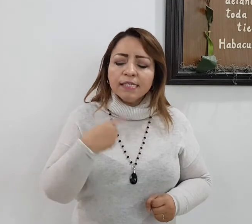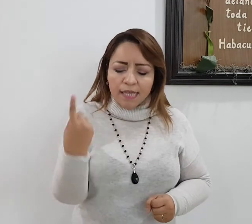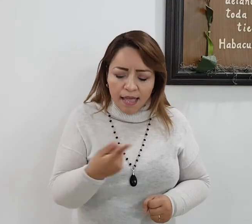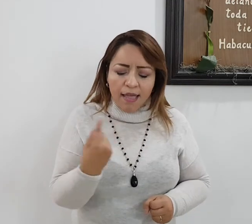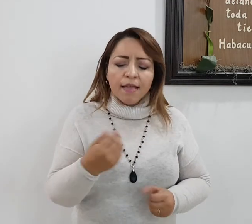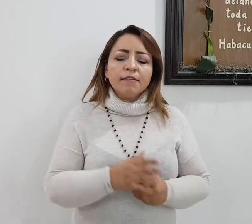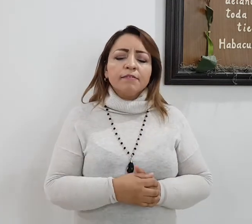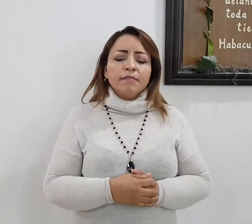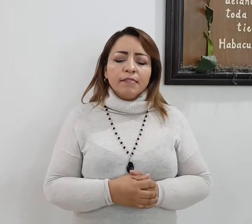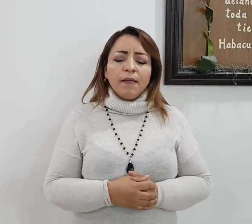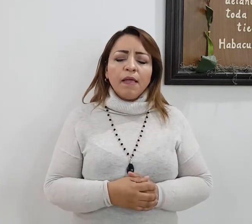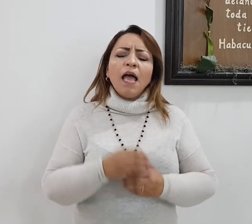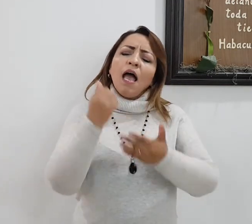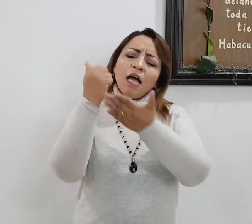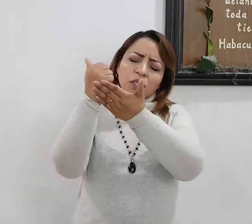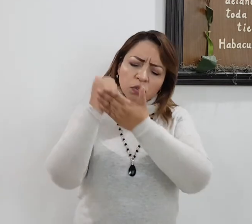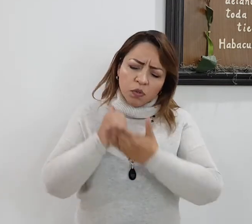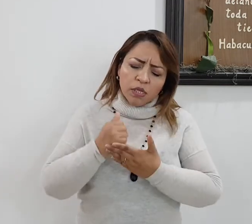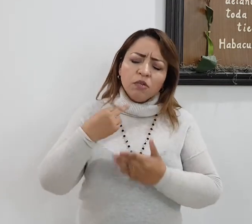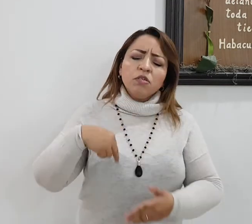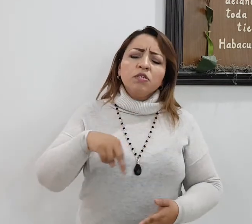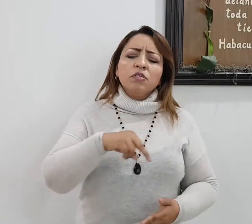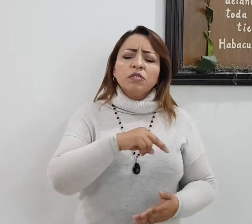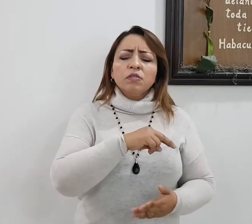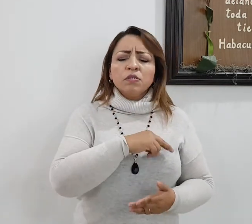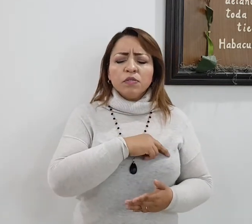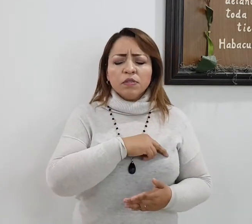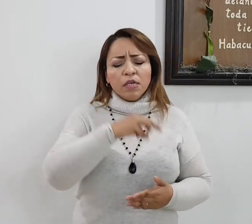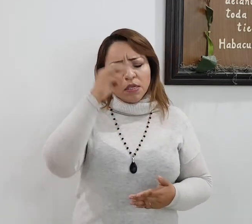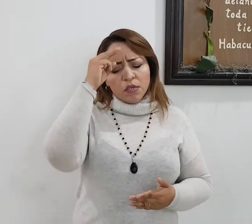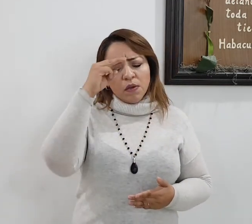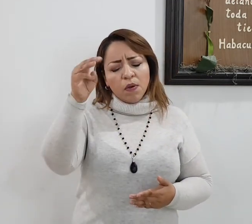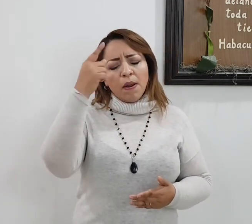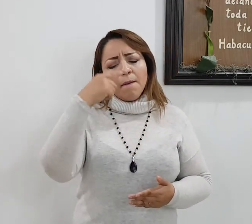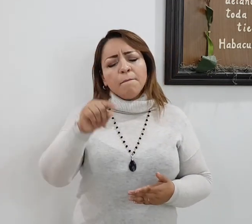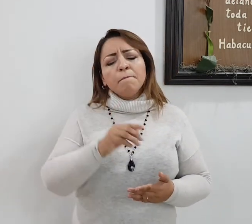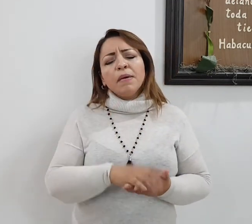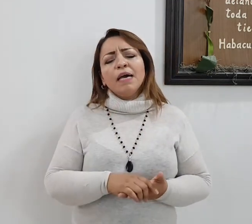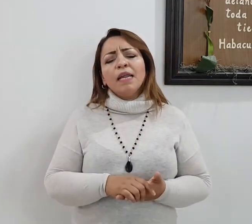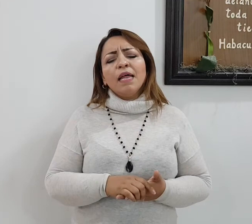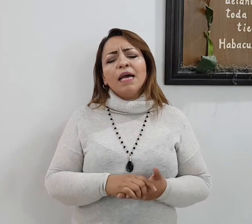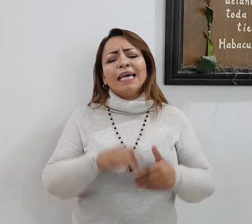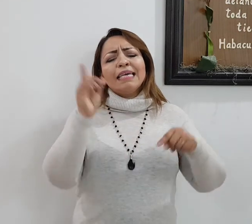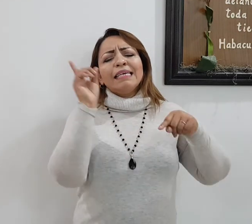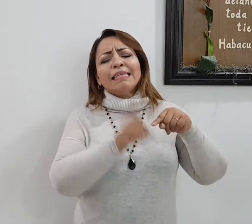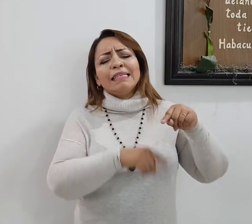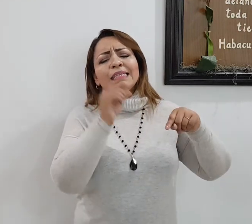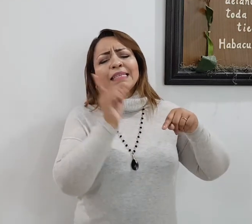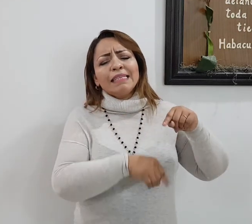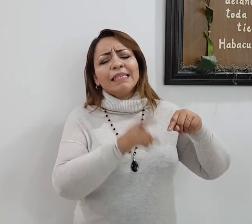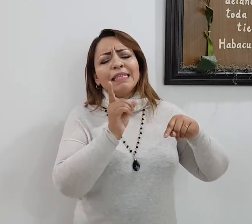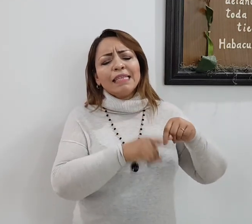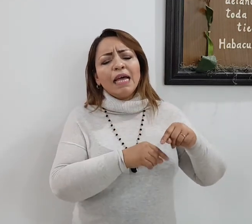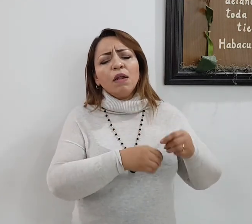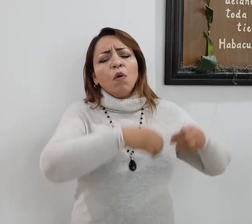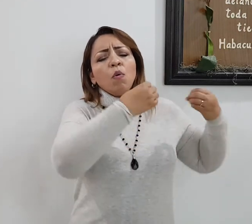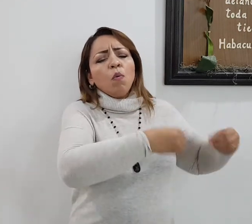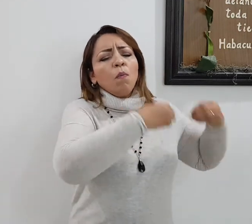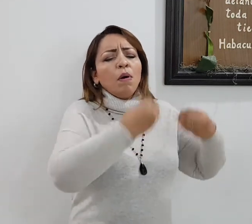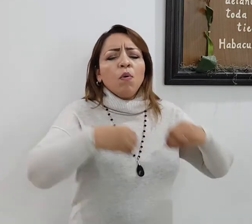Ayúdanos, Señor, para hacer a un lado las quizás múltiples ocupaciones en las que pudiéramos estar,